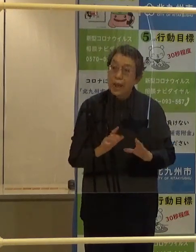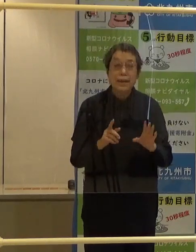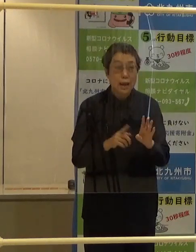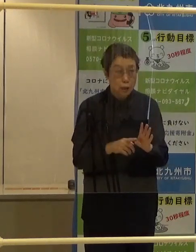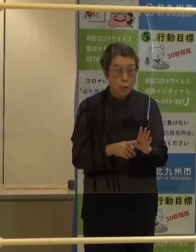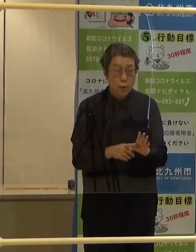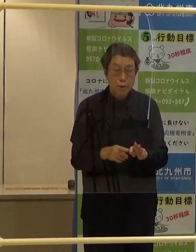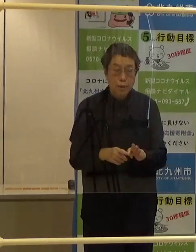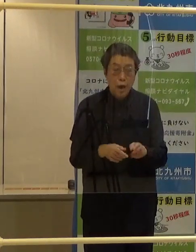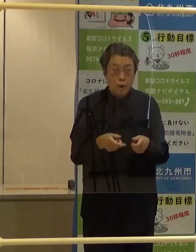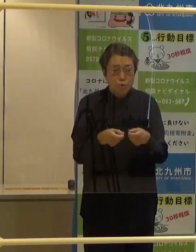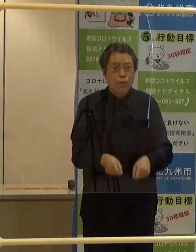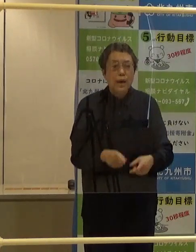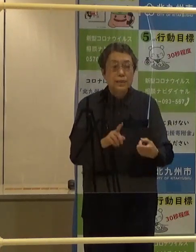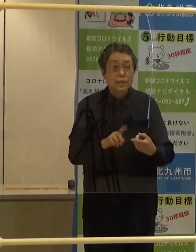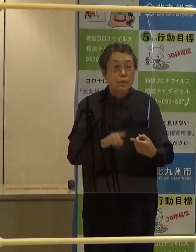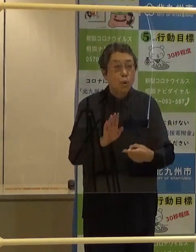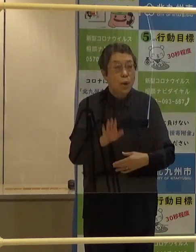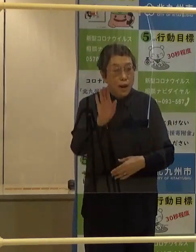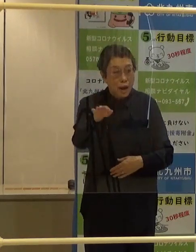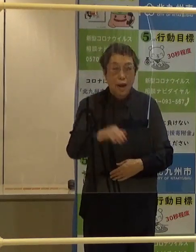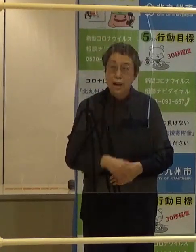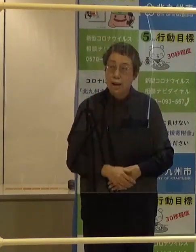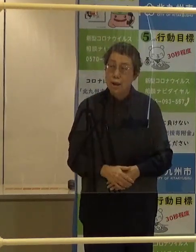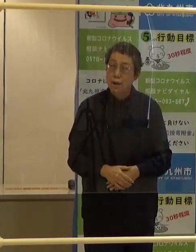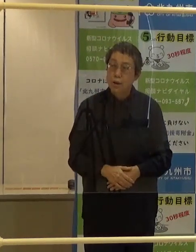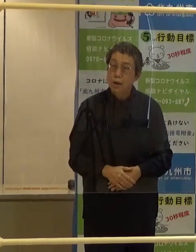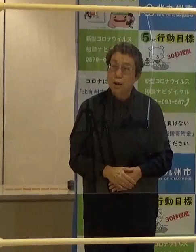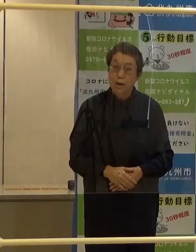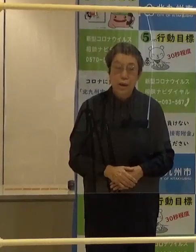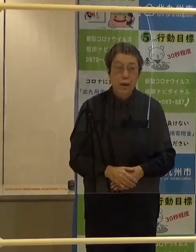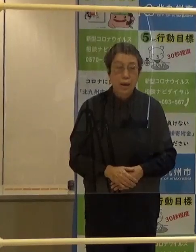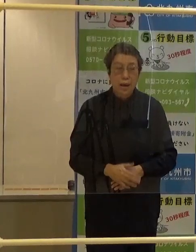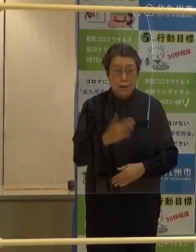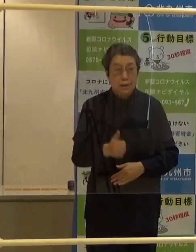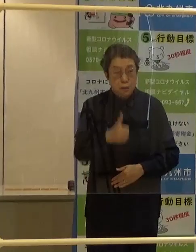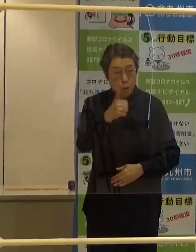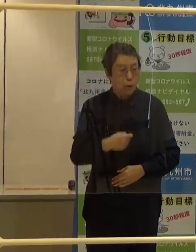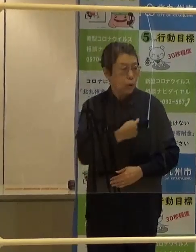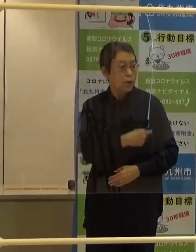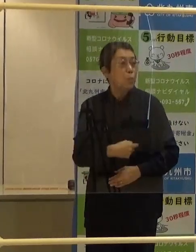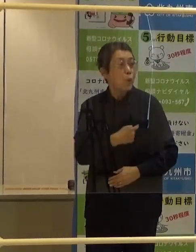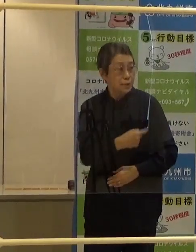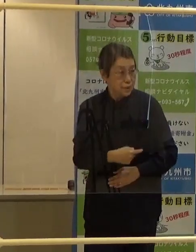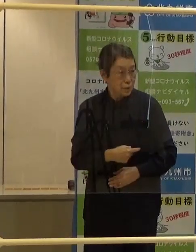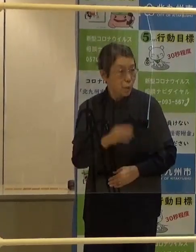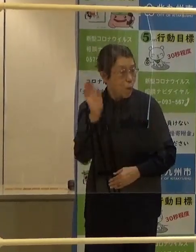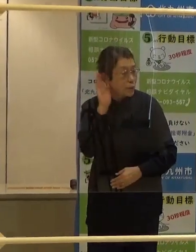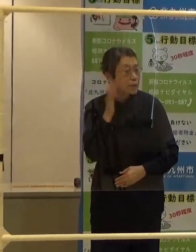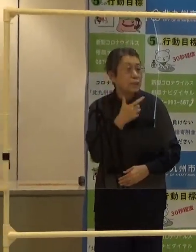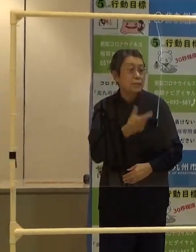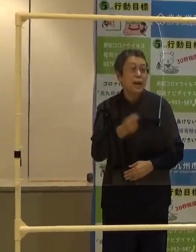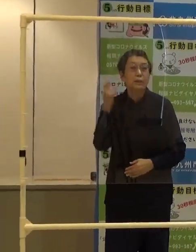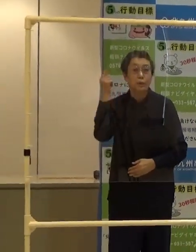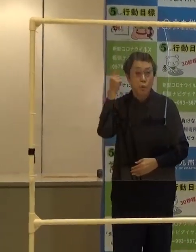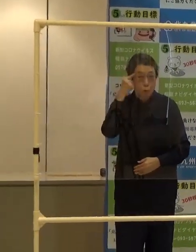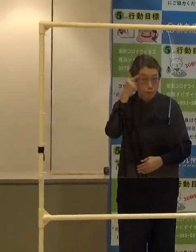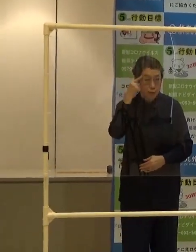なんですが、市長のそれを実施する思いを聞かせてください。